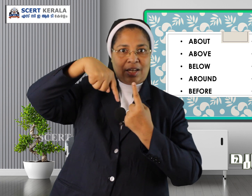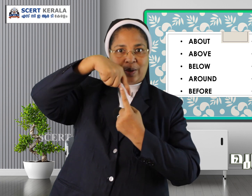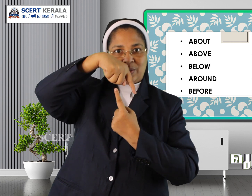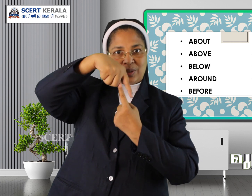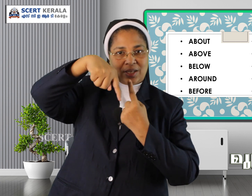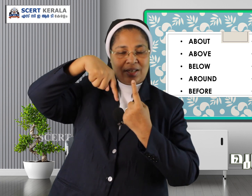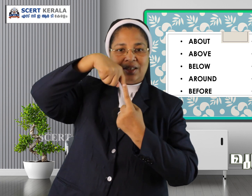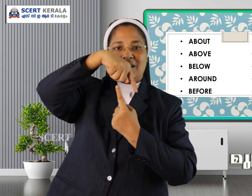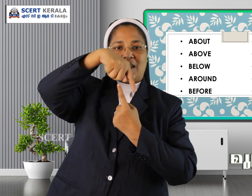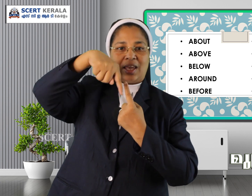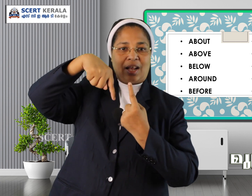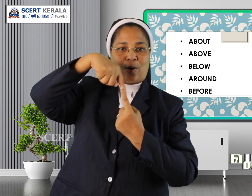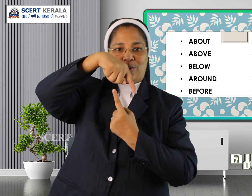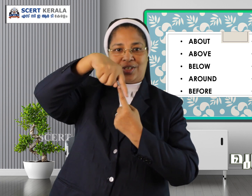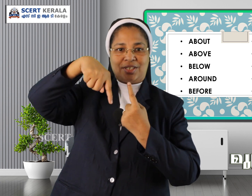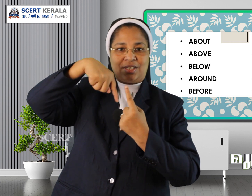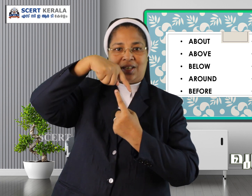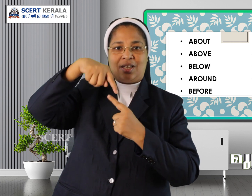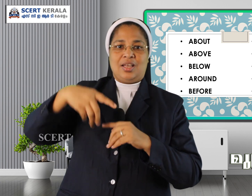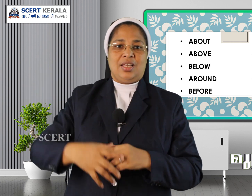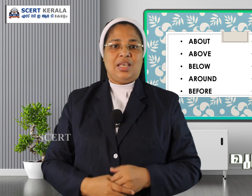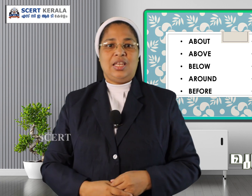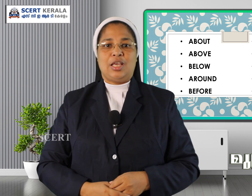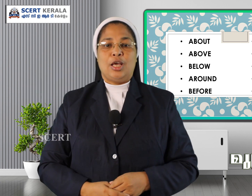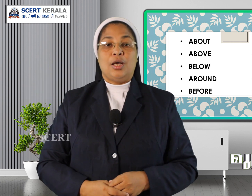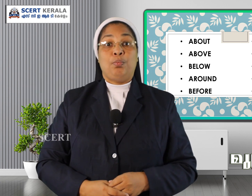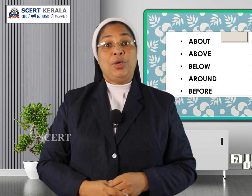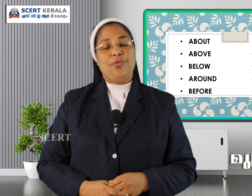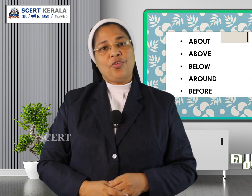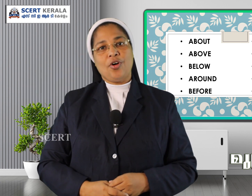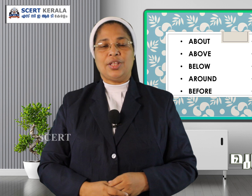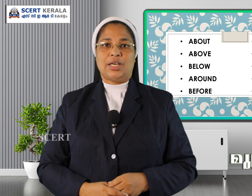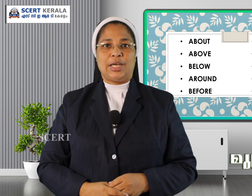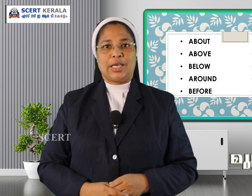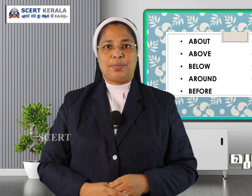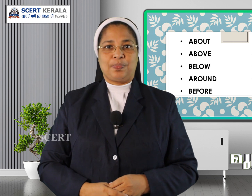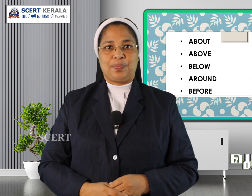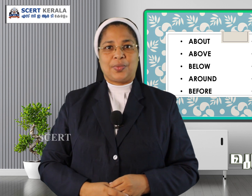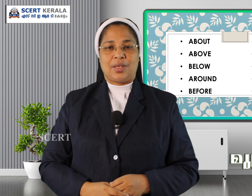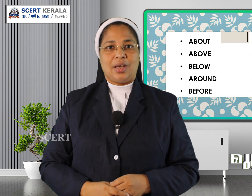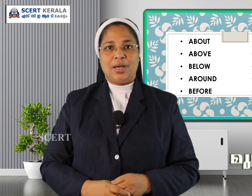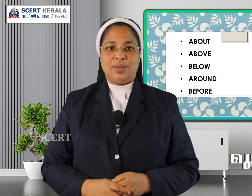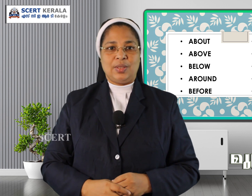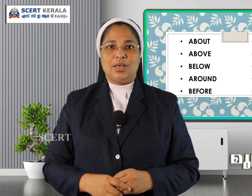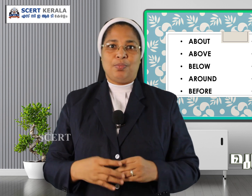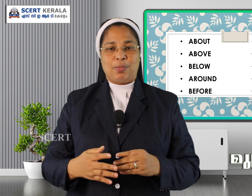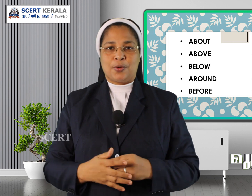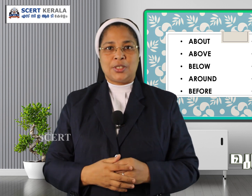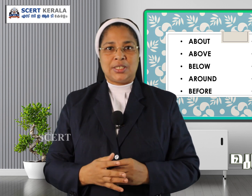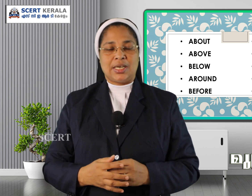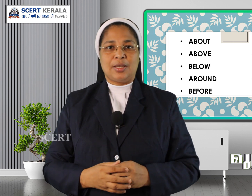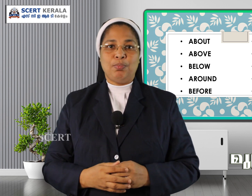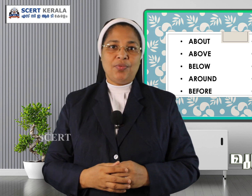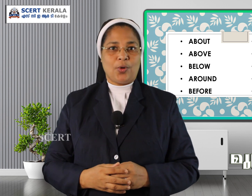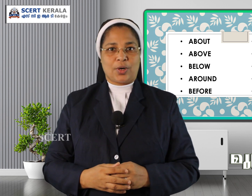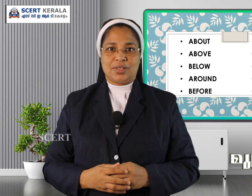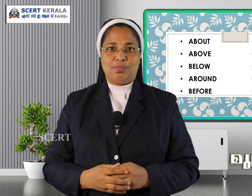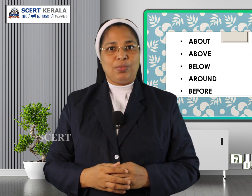ക്ലിയറായല്ലോ, ഇതാണ് എറൗണ്ട്. ഇനി ബിഫോർ എന്ന് കാണിക്കണം, അടുത്ത പ്രിപ്പോസിഷനാണ് ബിഫോർ. ബിഫോർ